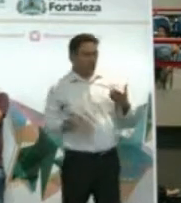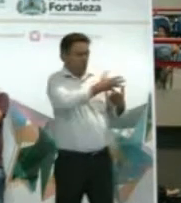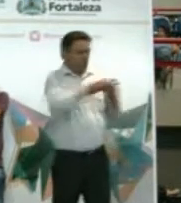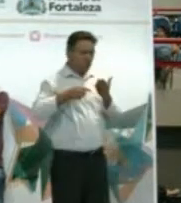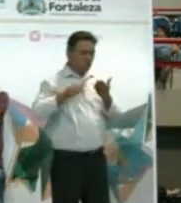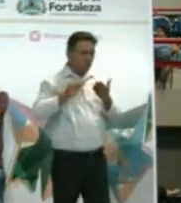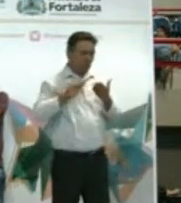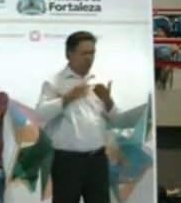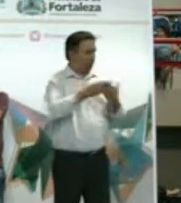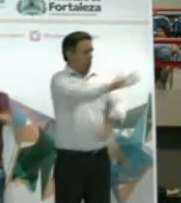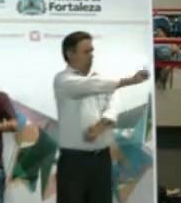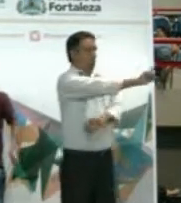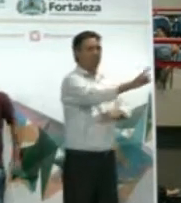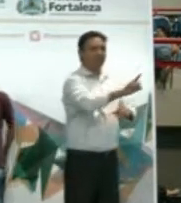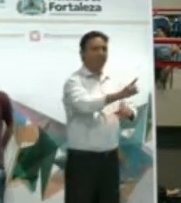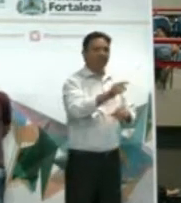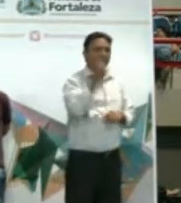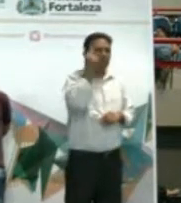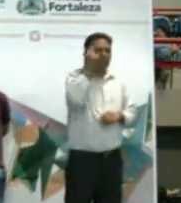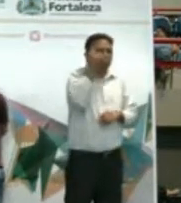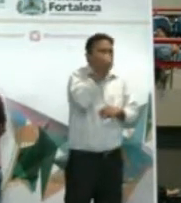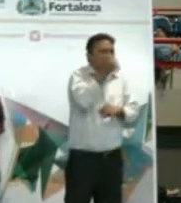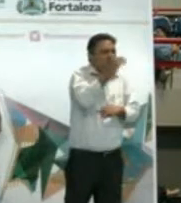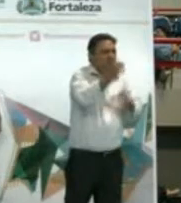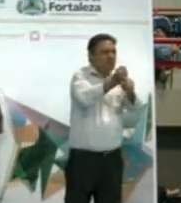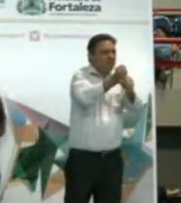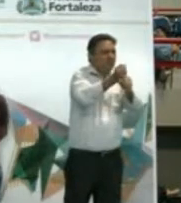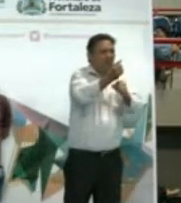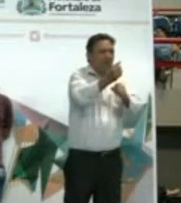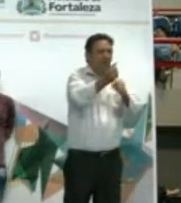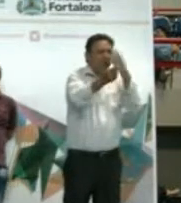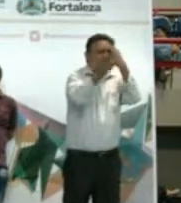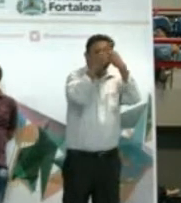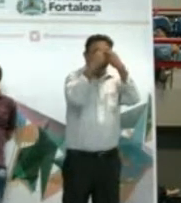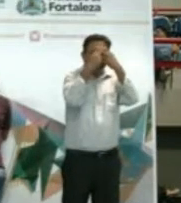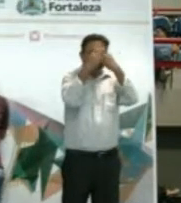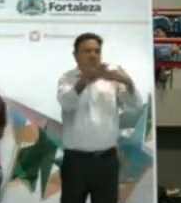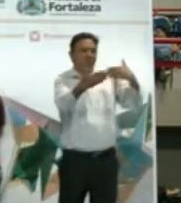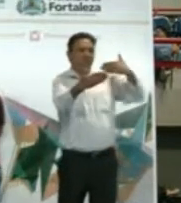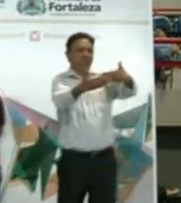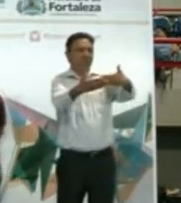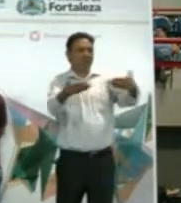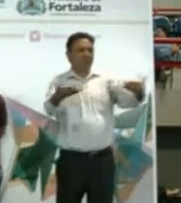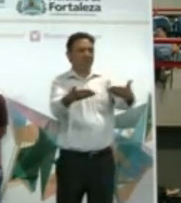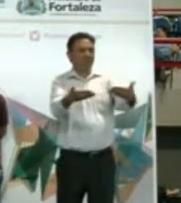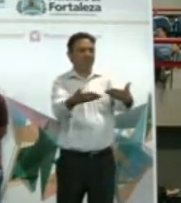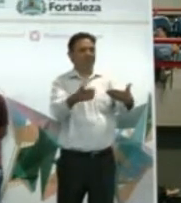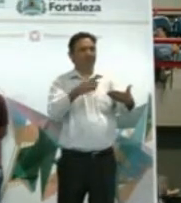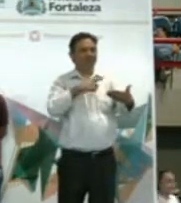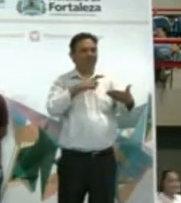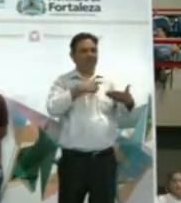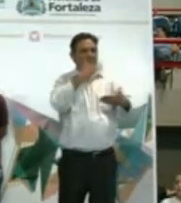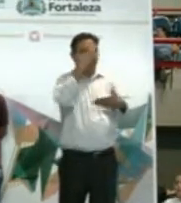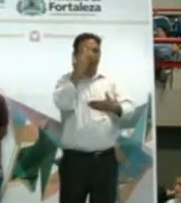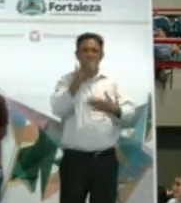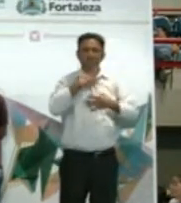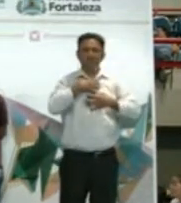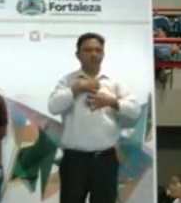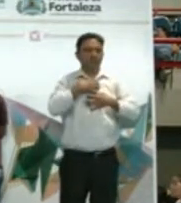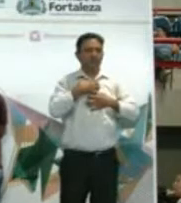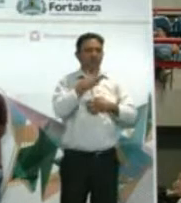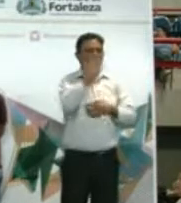Tu imagina 10 anos. Isso deixa marcas até hoje, deixa marca na história da gente. Pô,